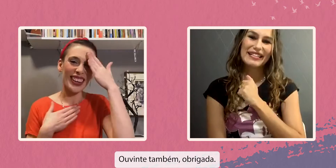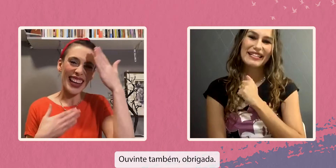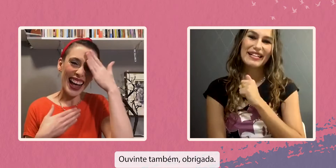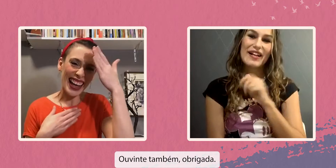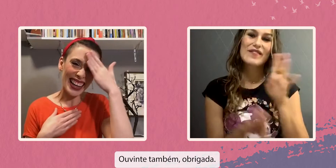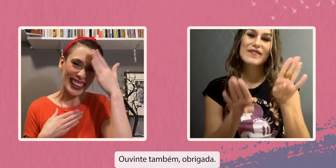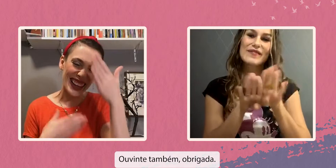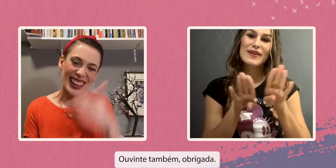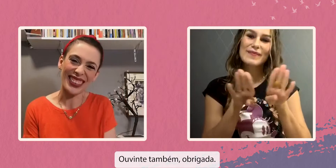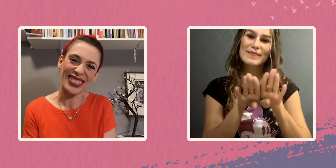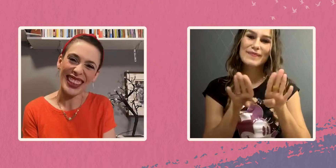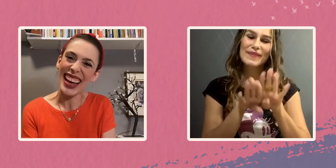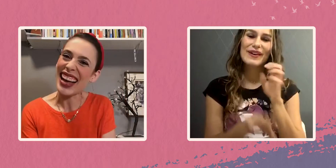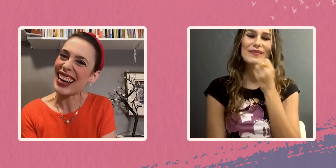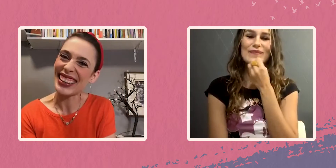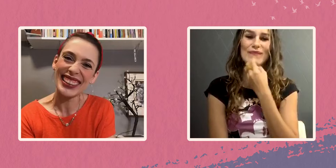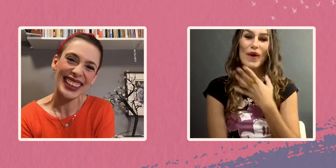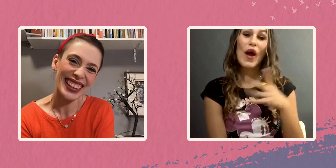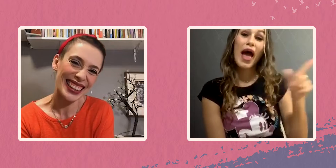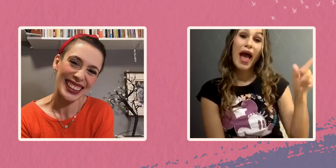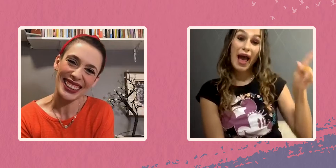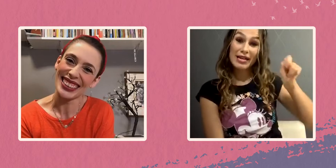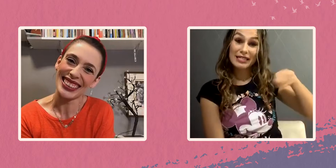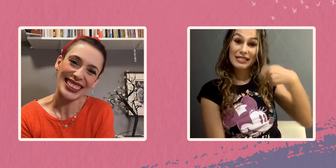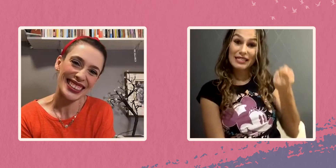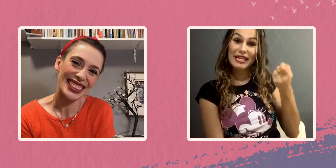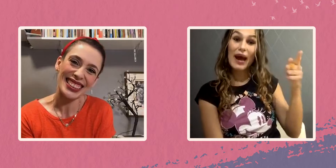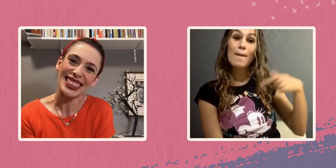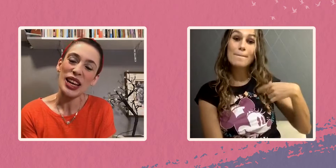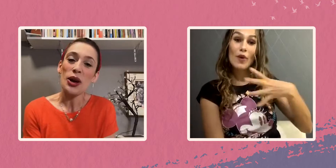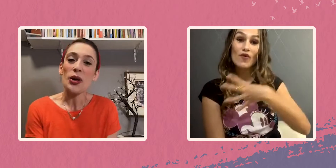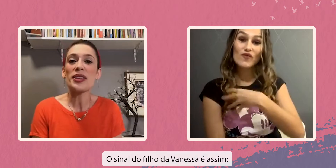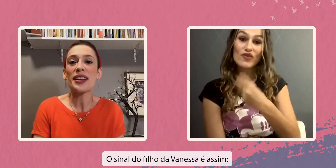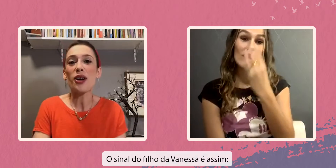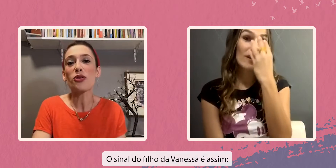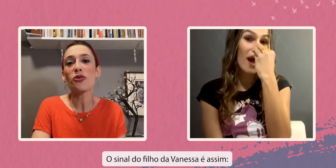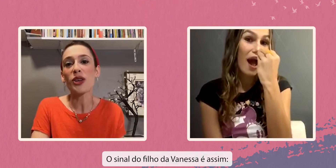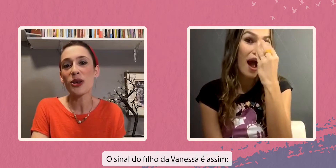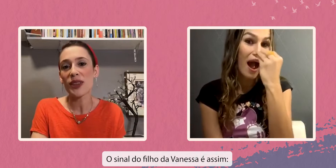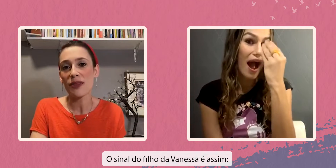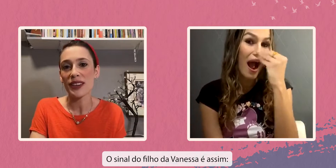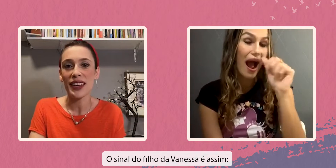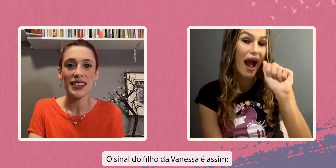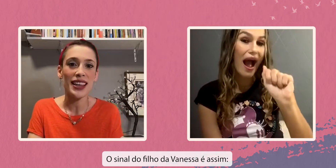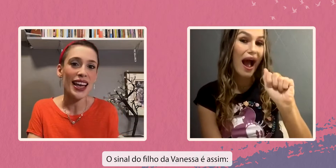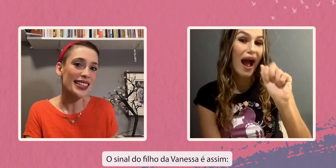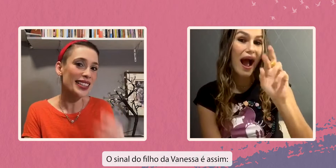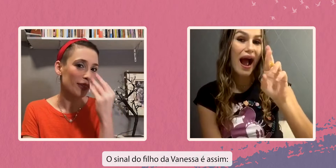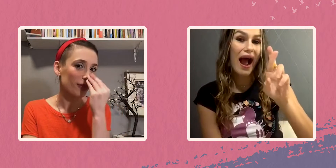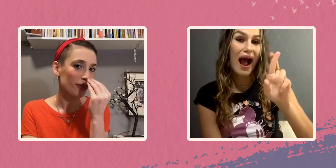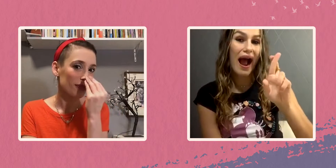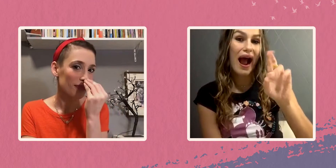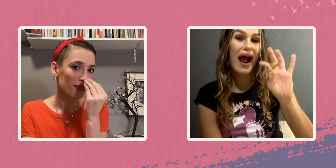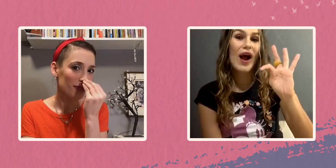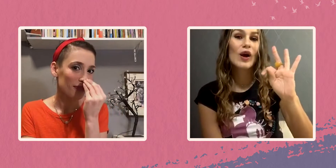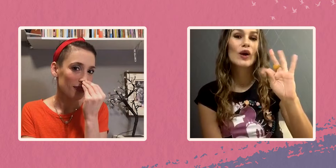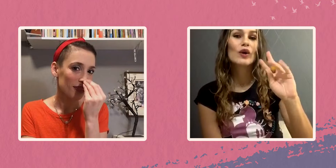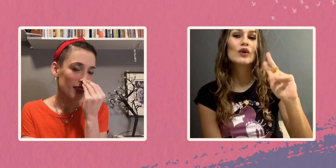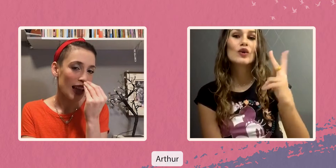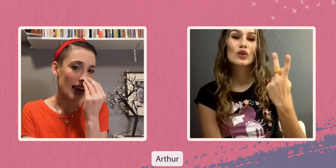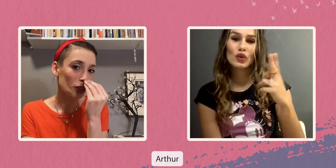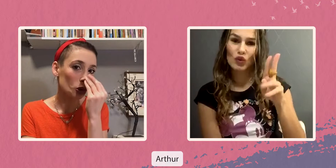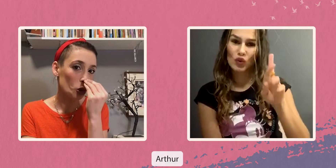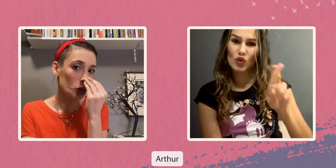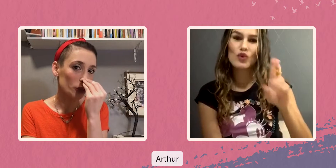Também. Obrigada. O sinal do filho da Vanessa é assim.